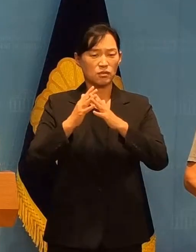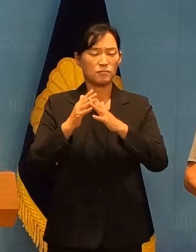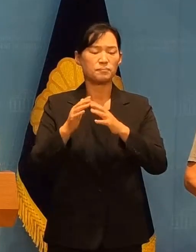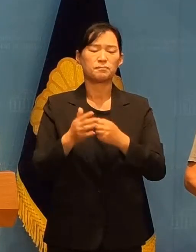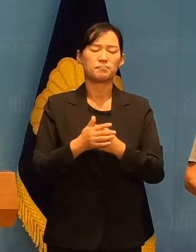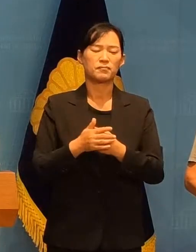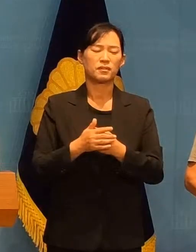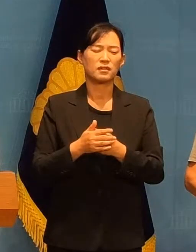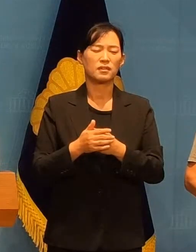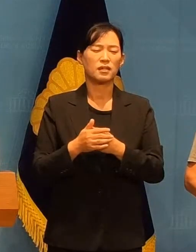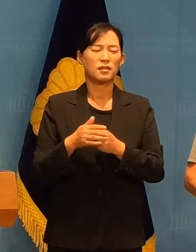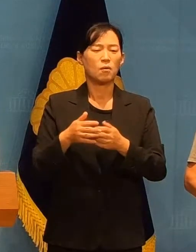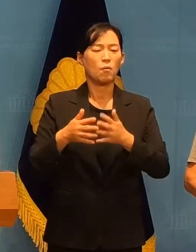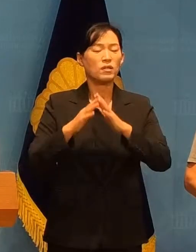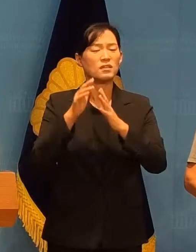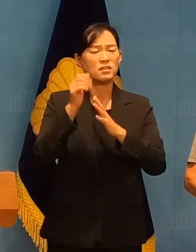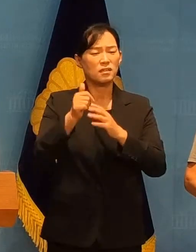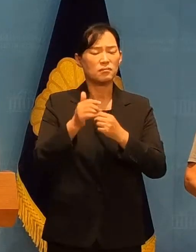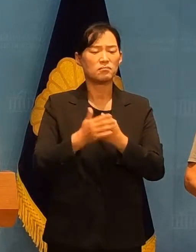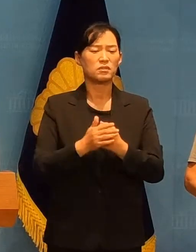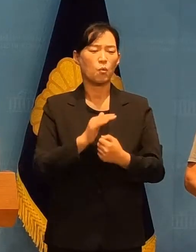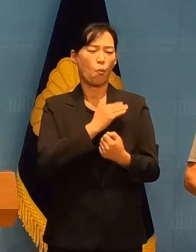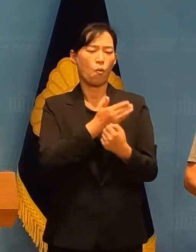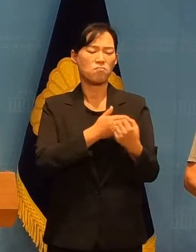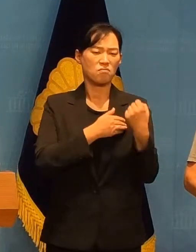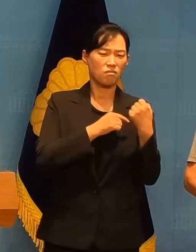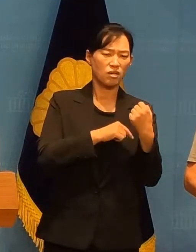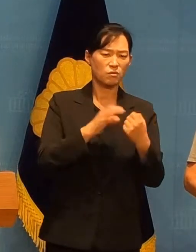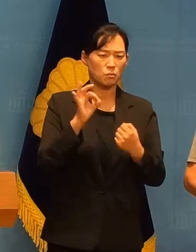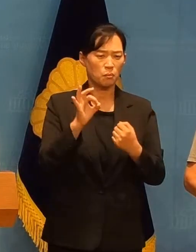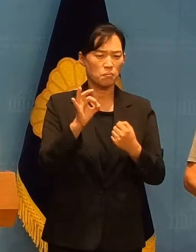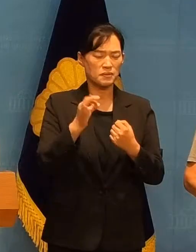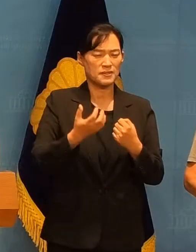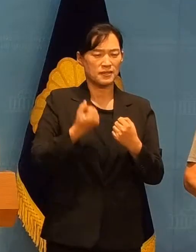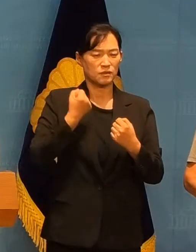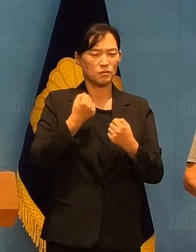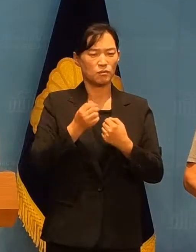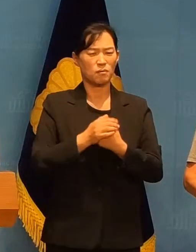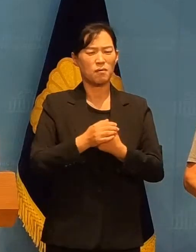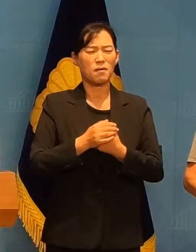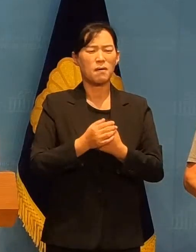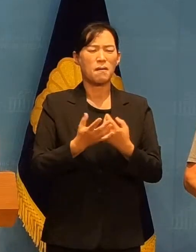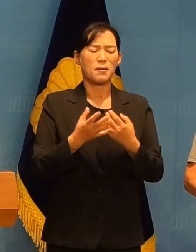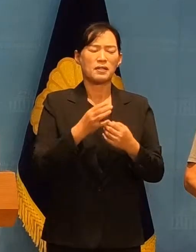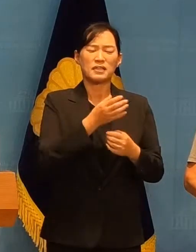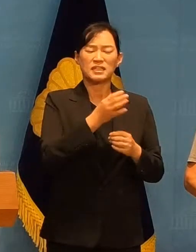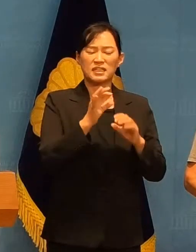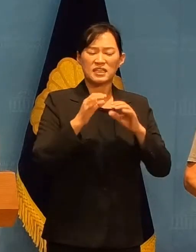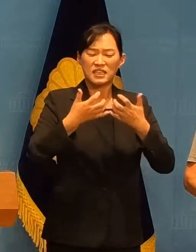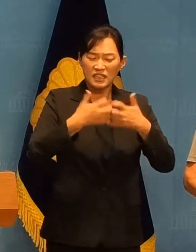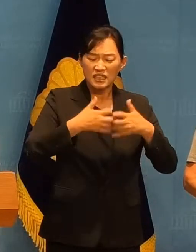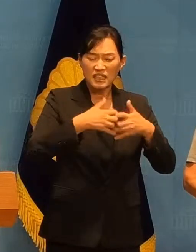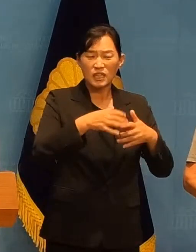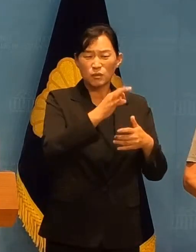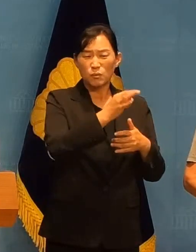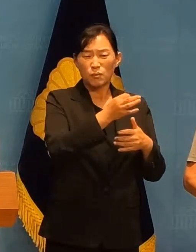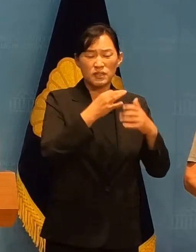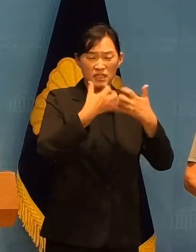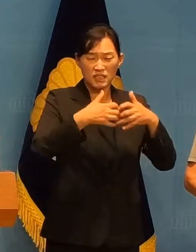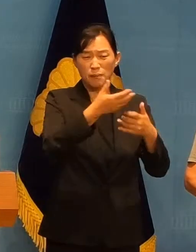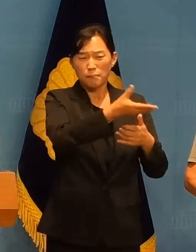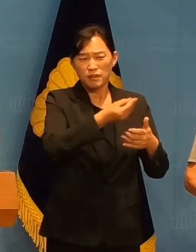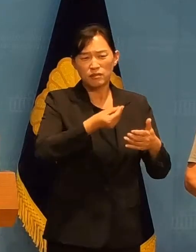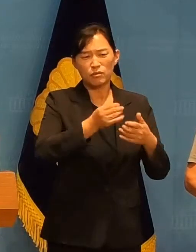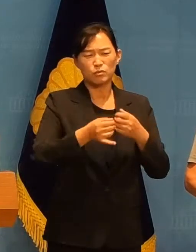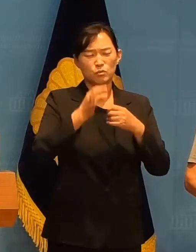이름난 분으로 자신이 가진 권력과 돈을 무기 삼아 수억 원의 장비 임대료를 후려치고